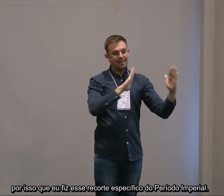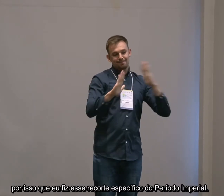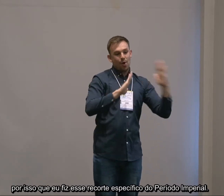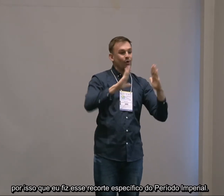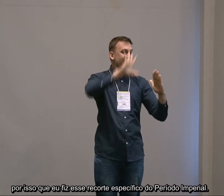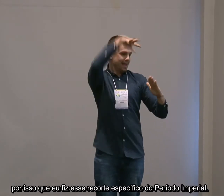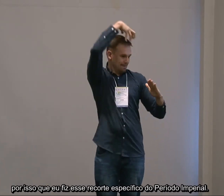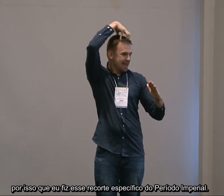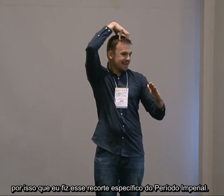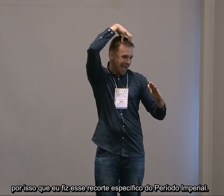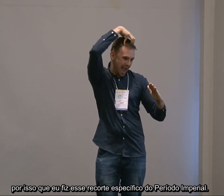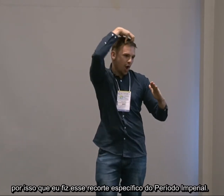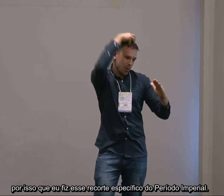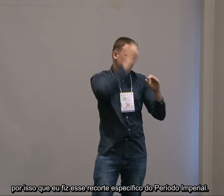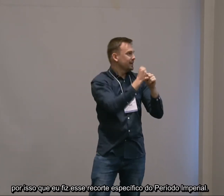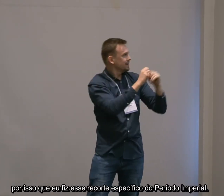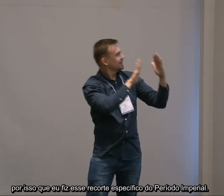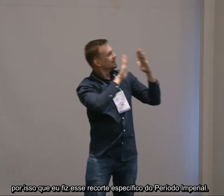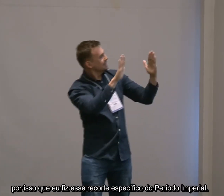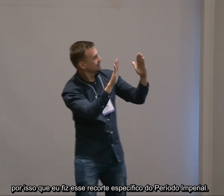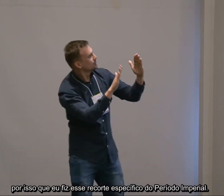eu fiz esse recorte bem específico do período imperial